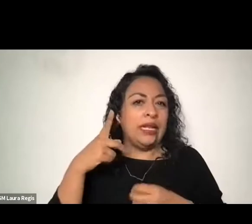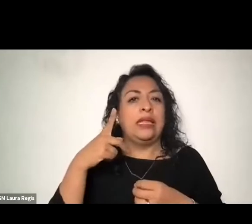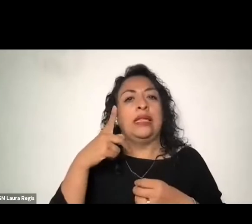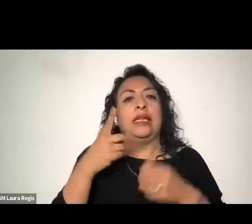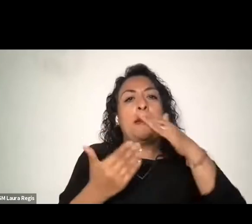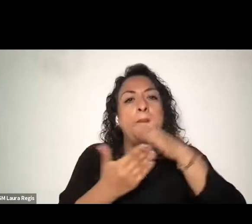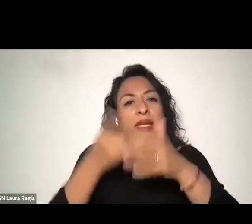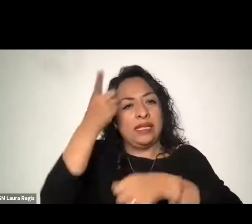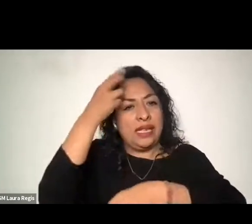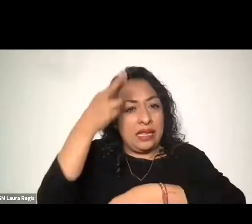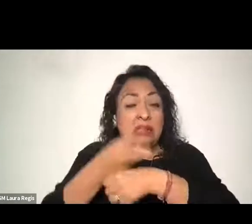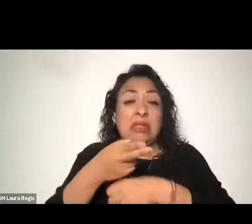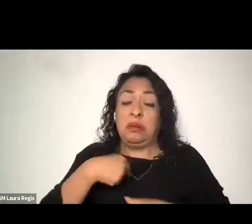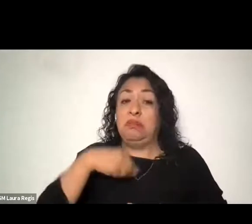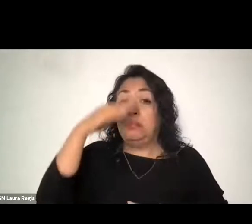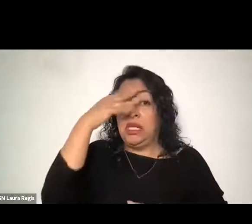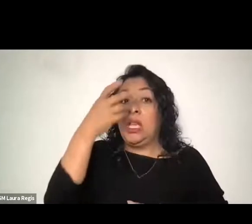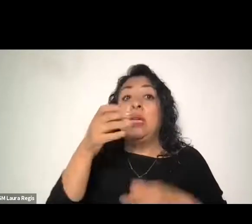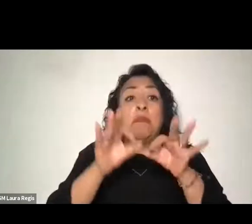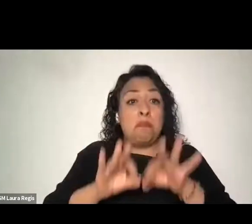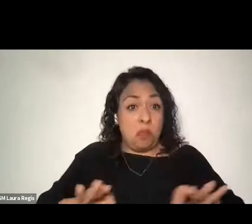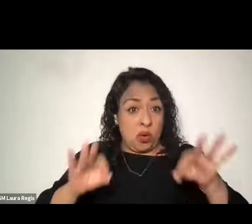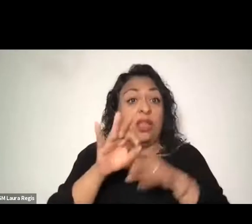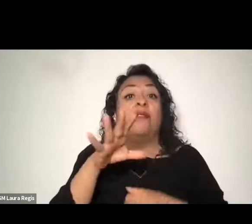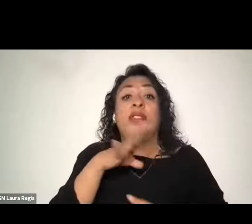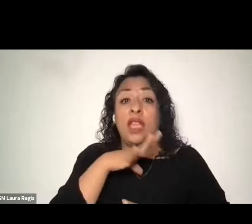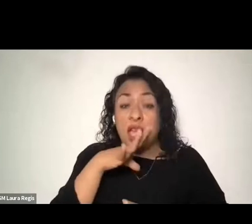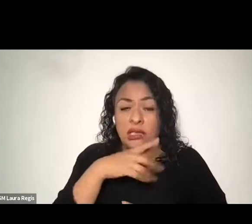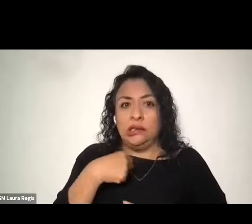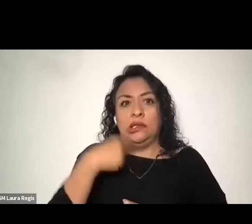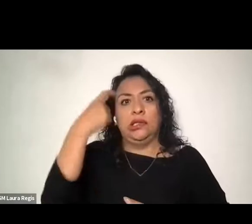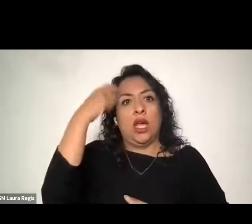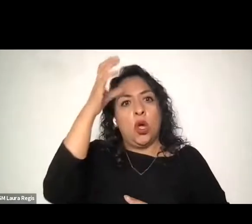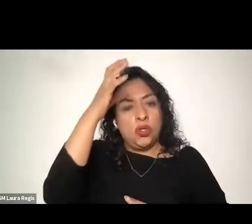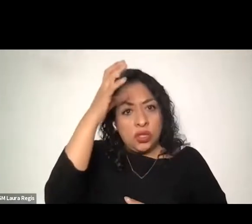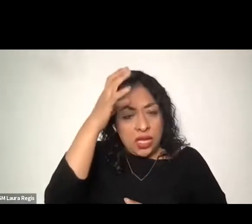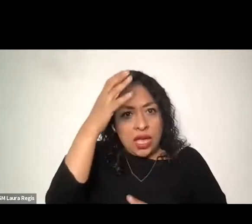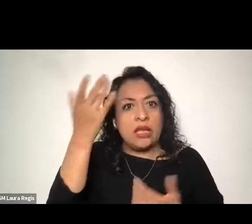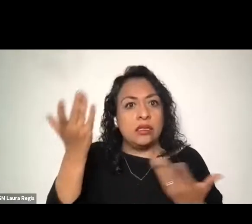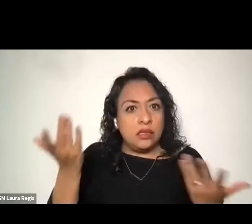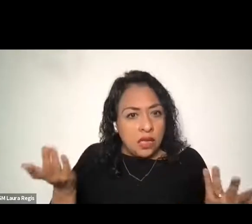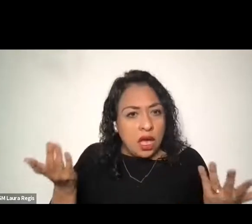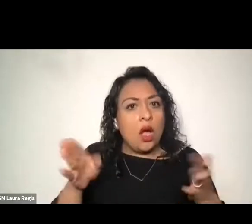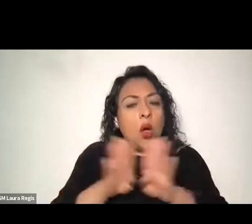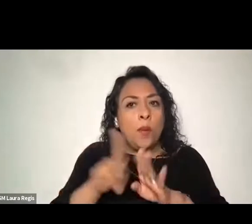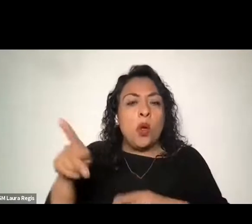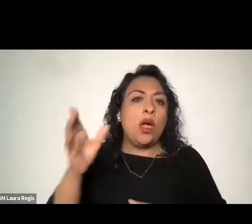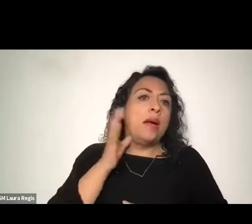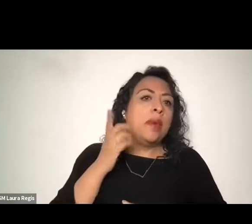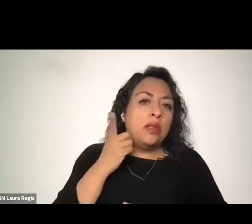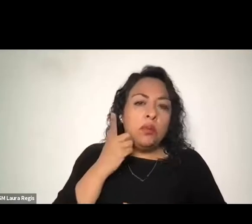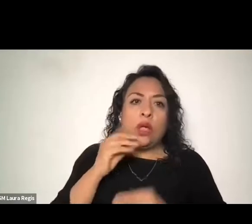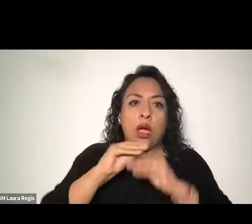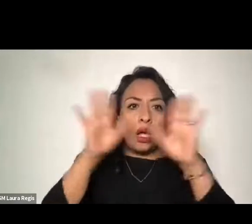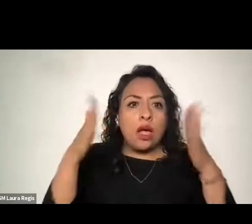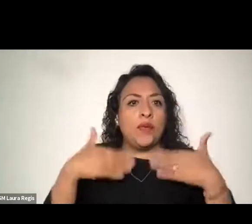directiva. Me parece que es muy importante que haya conciencia plena del Congreso y claro,